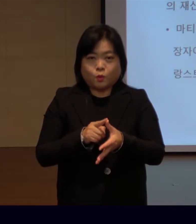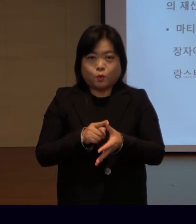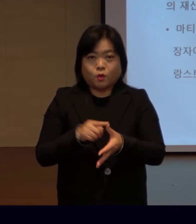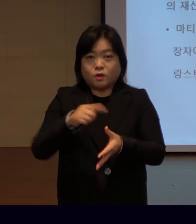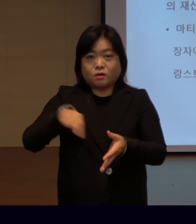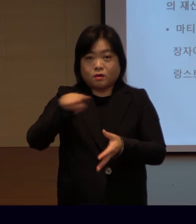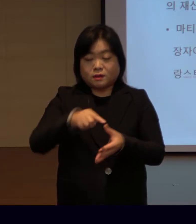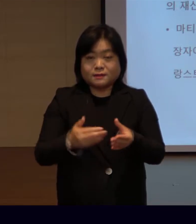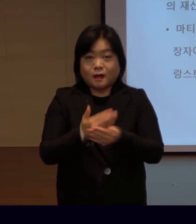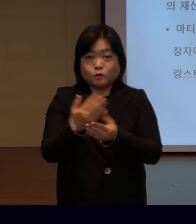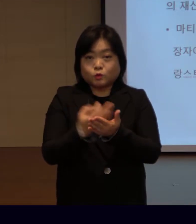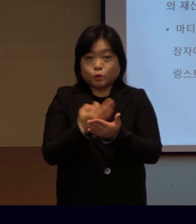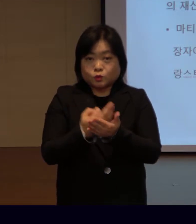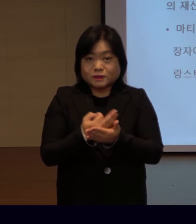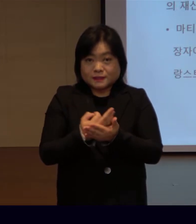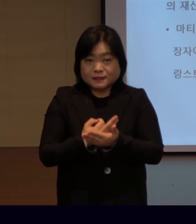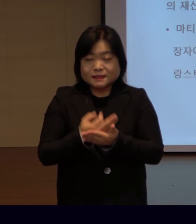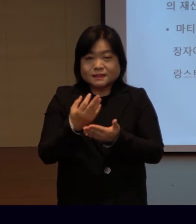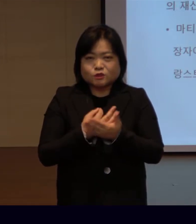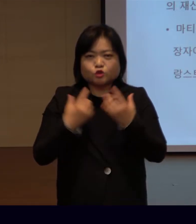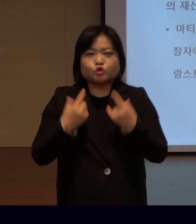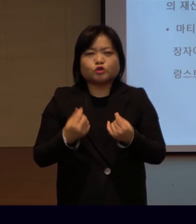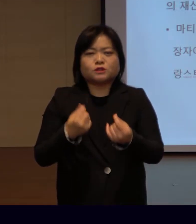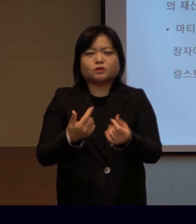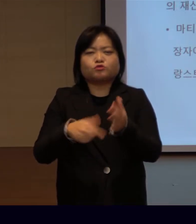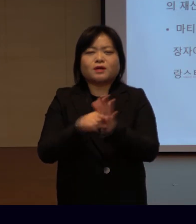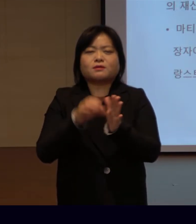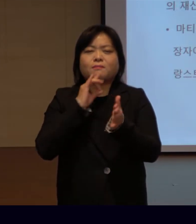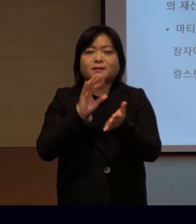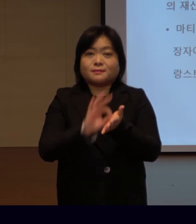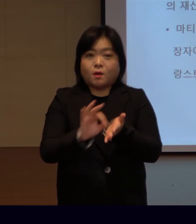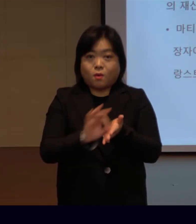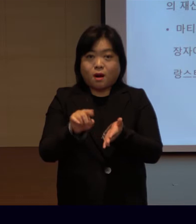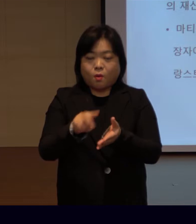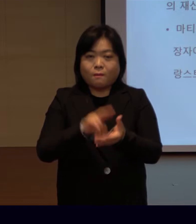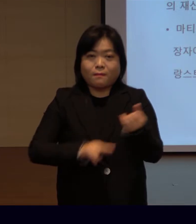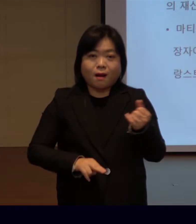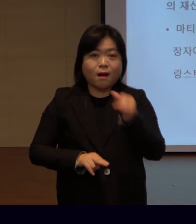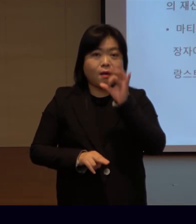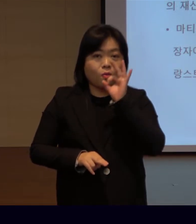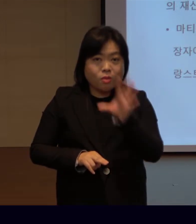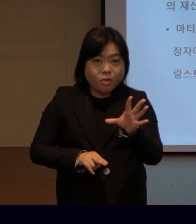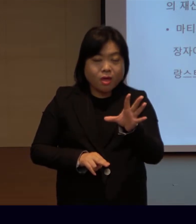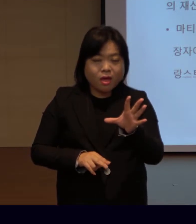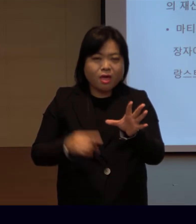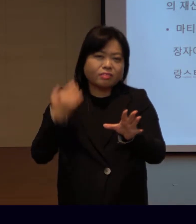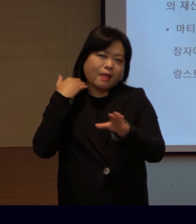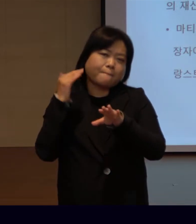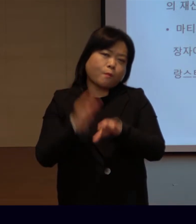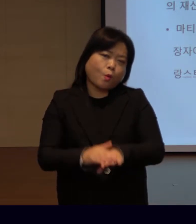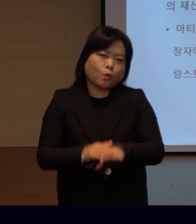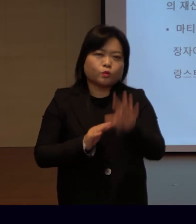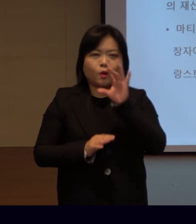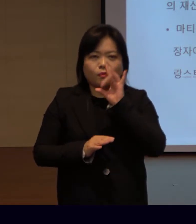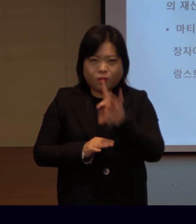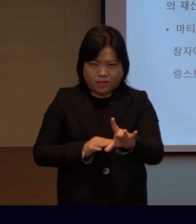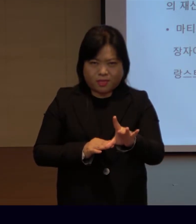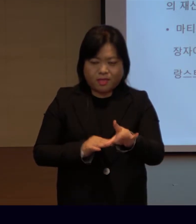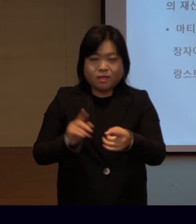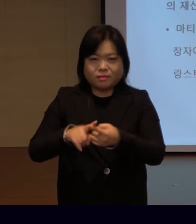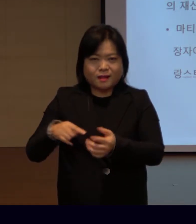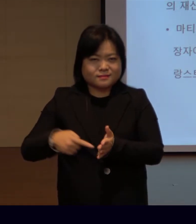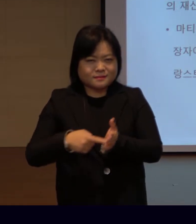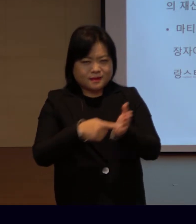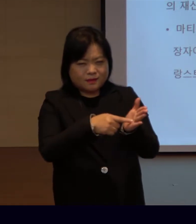거기서 나오는 소득은 그것의 유지를 위해서만 사용될 수 있고 팔 수도 없고 담보를 할 수도 없습니다. 그걸